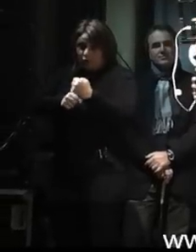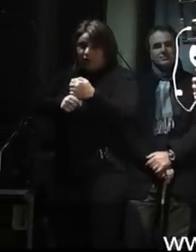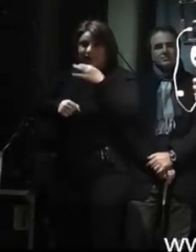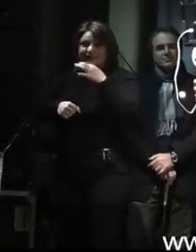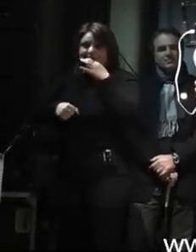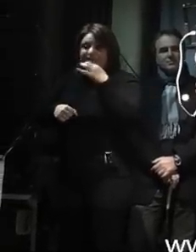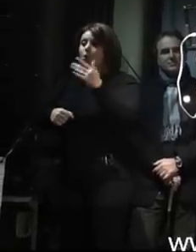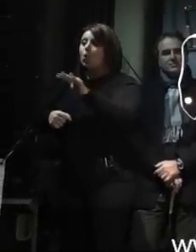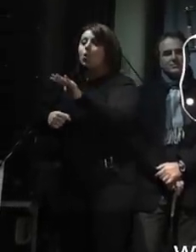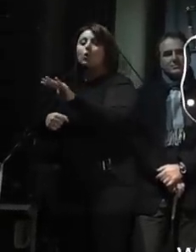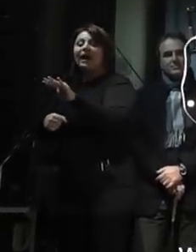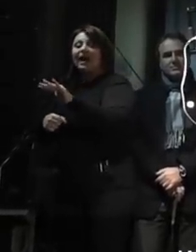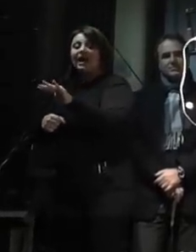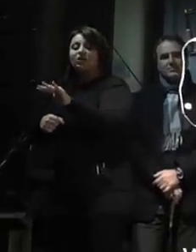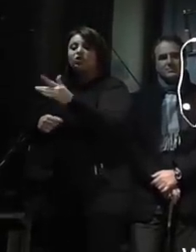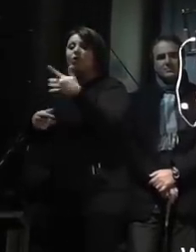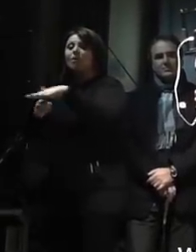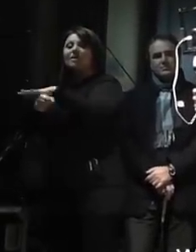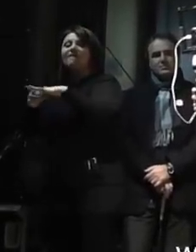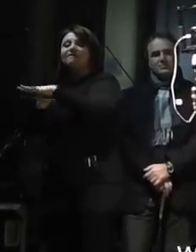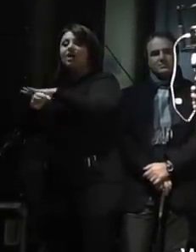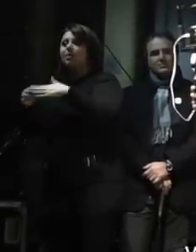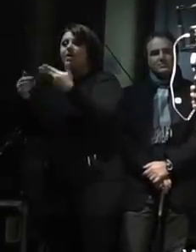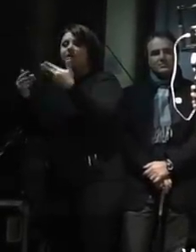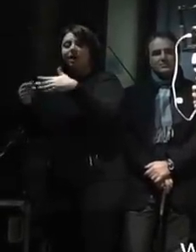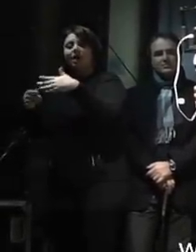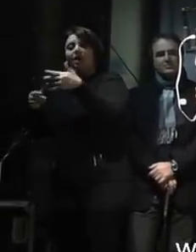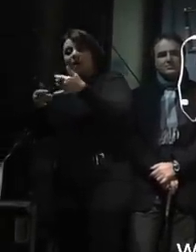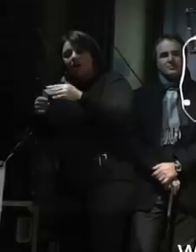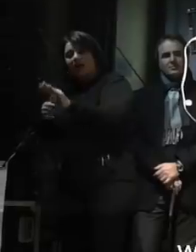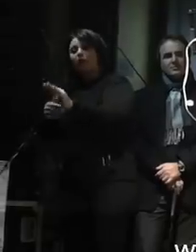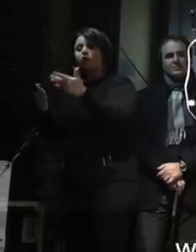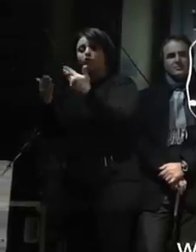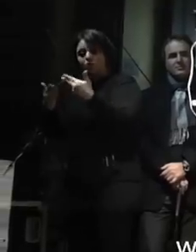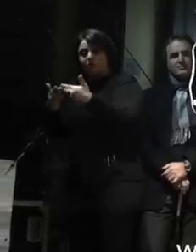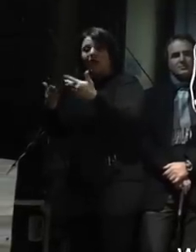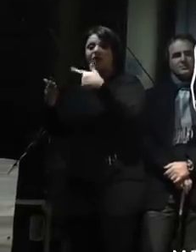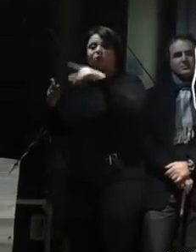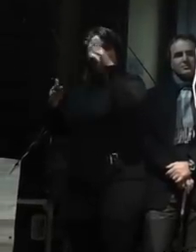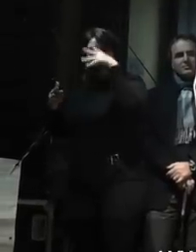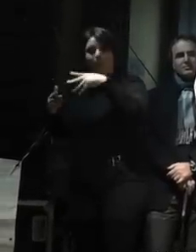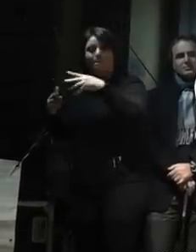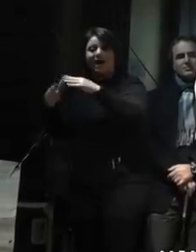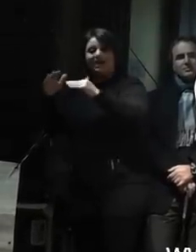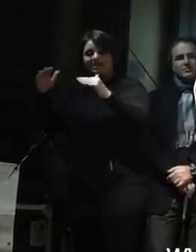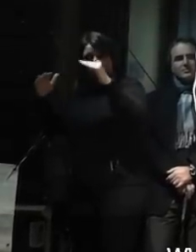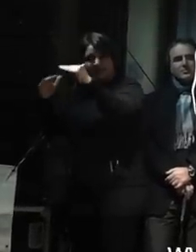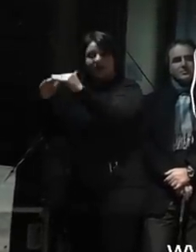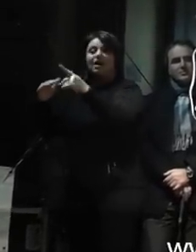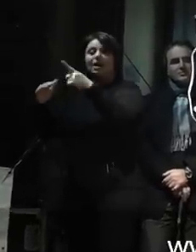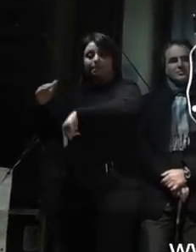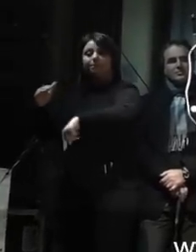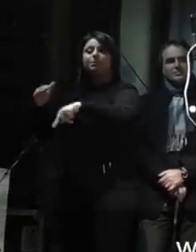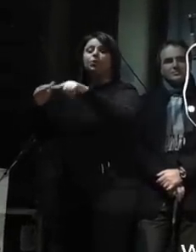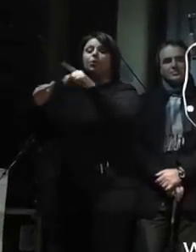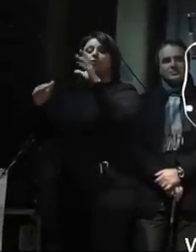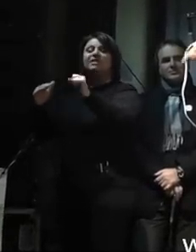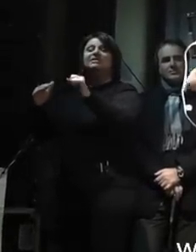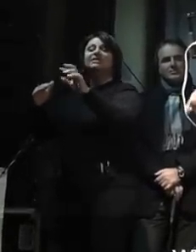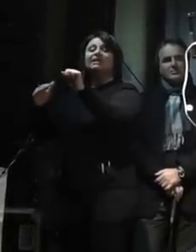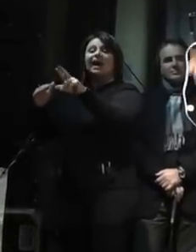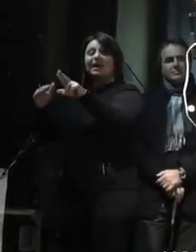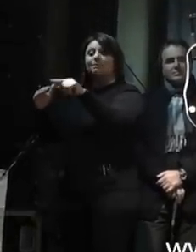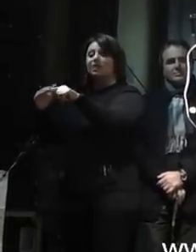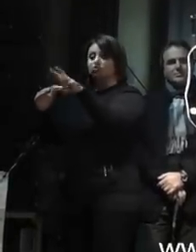è lavoro che un ragazzo di famiglia che ha studiato, si laurea, ha un master magari dell'università di Harvard, vada in un